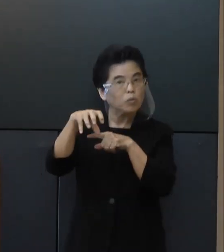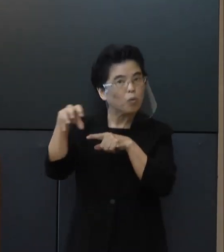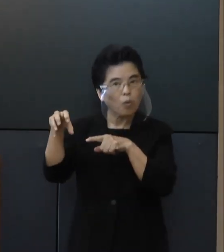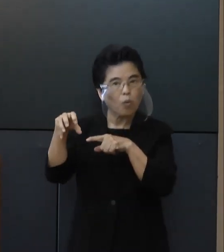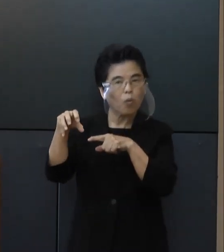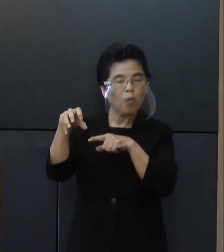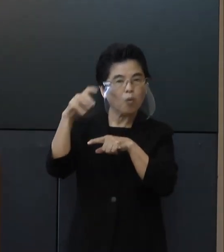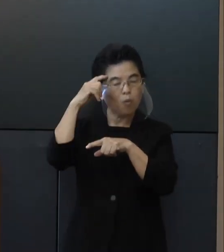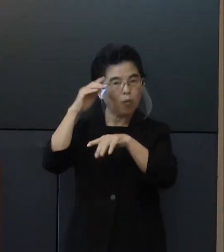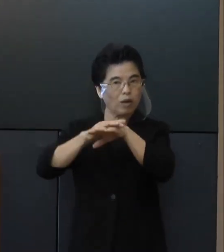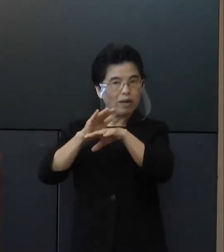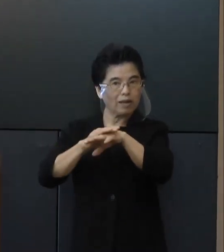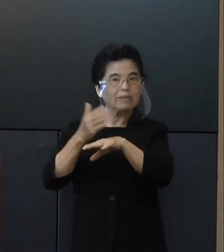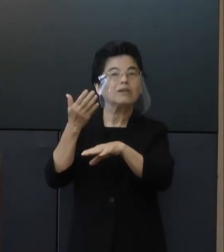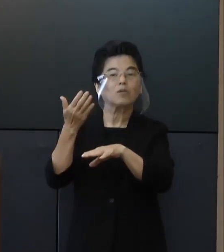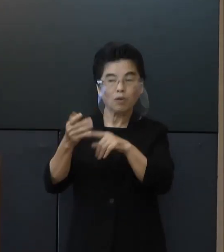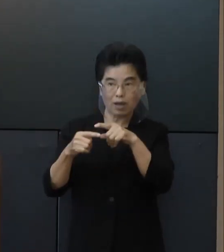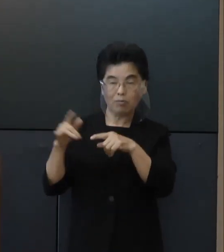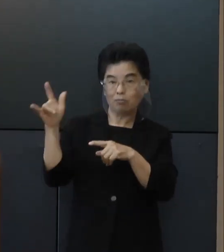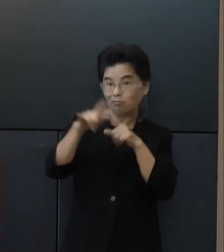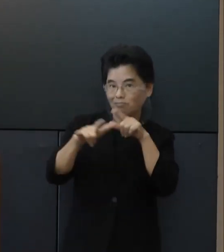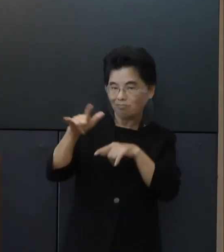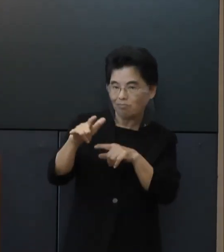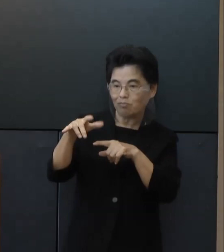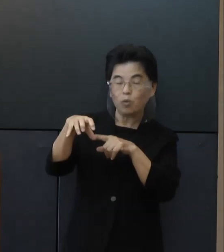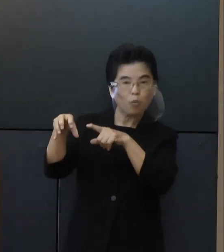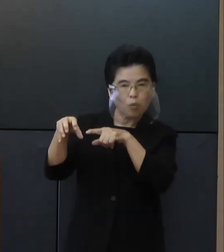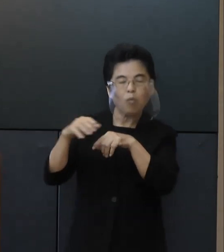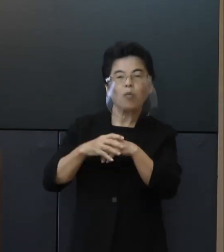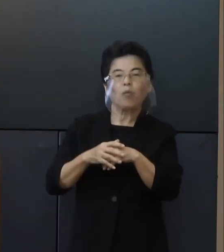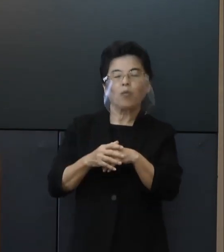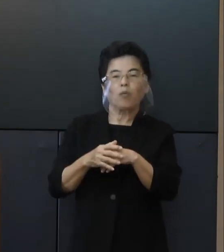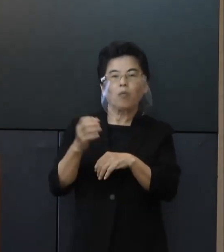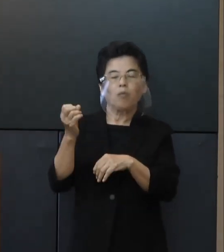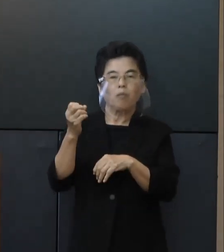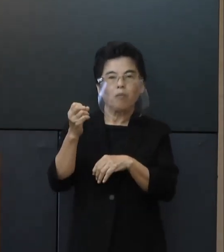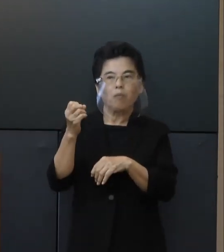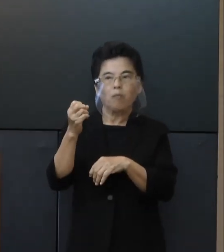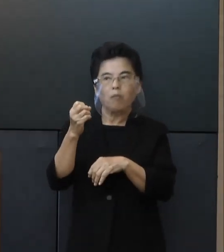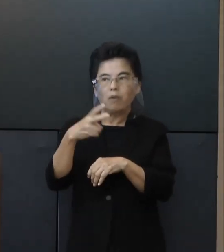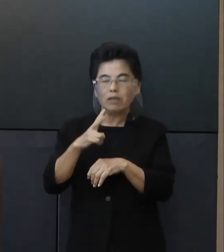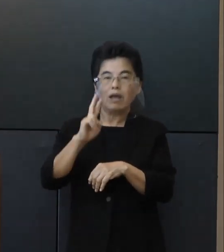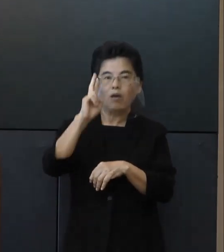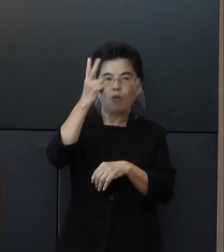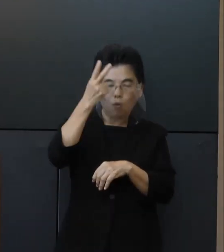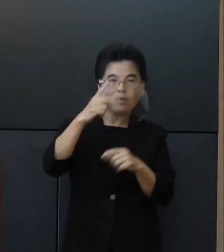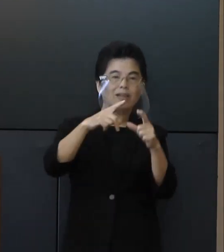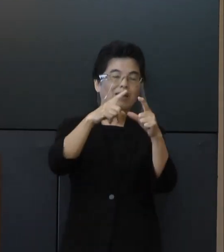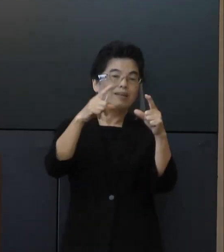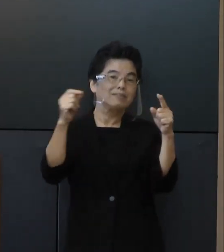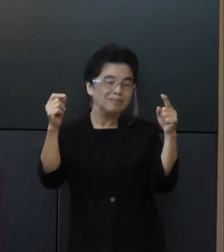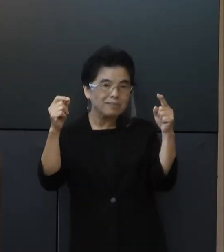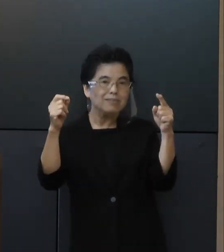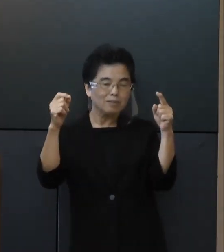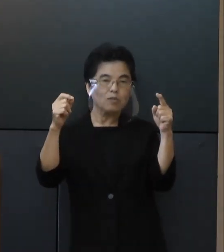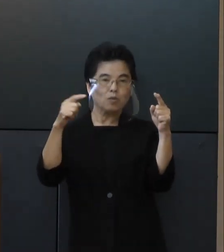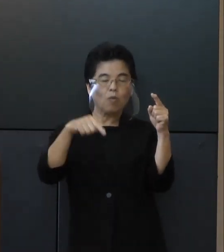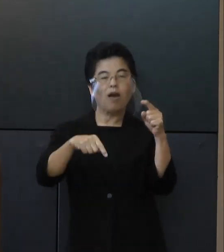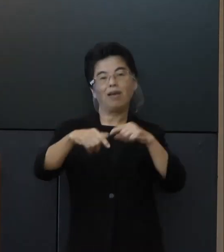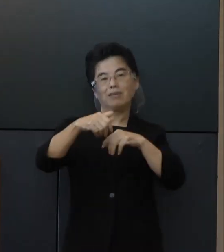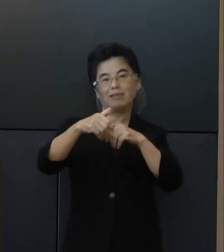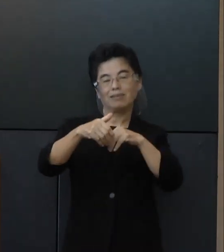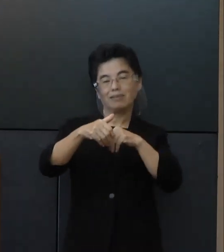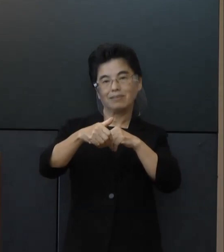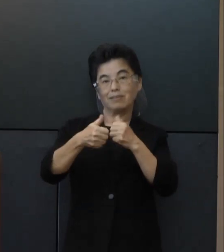めておられるのかというのが一つ、それから、まあ、同様にこの沖縄ツアースタイルコロナを19日から実